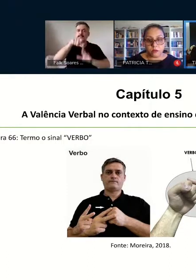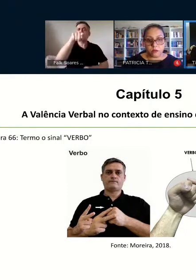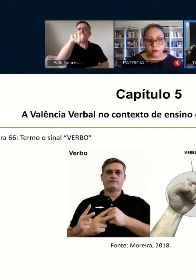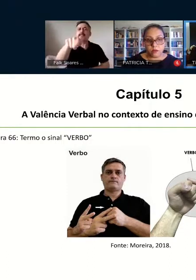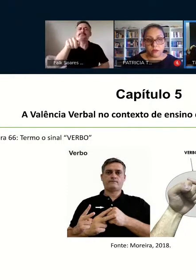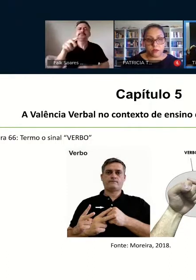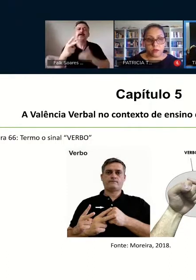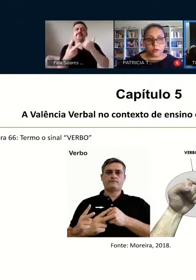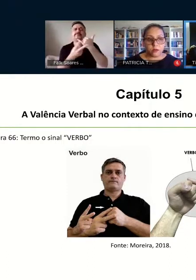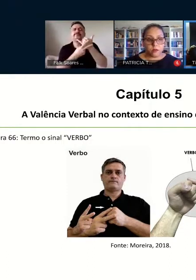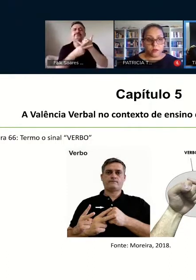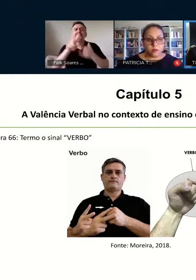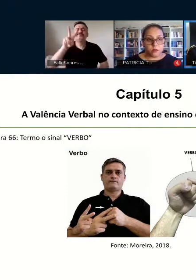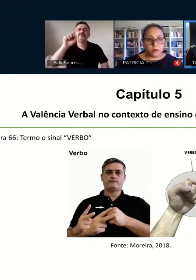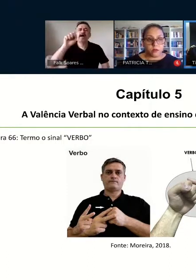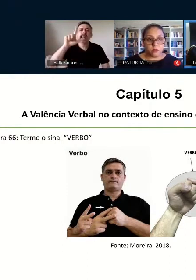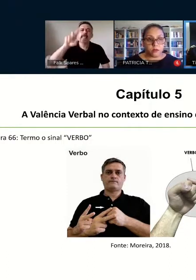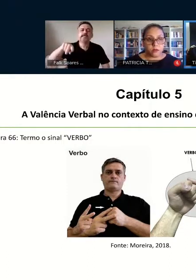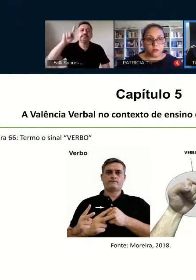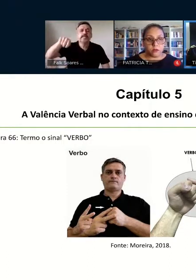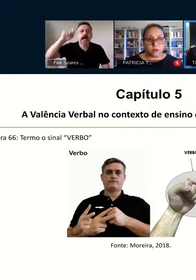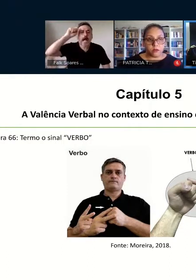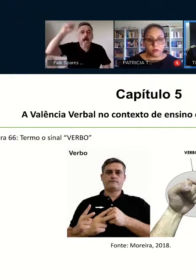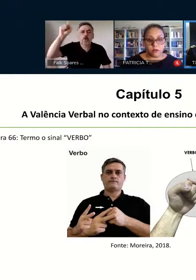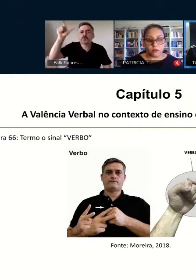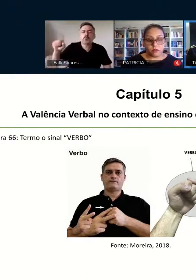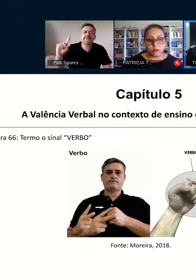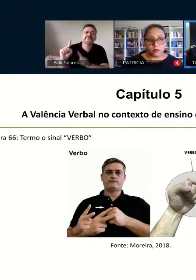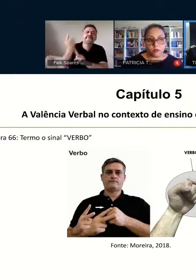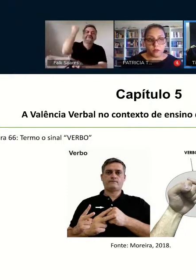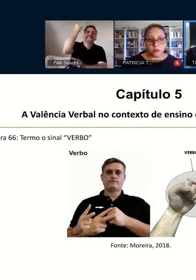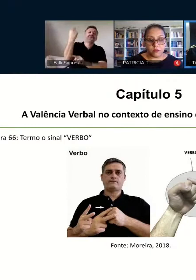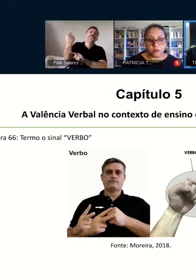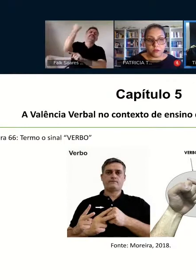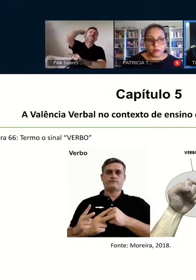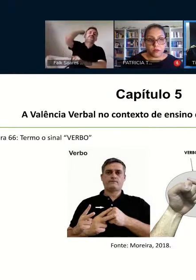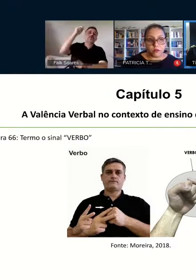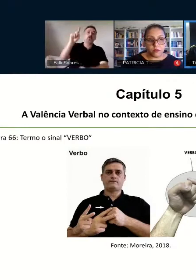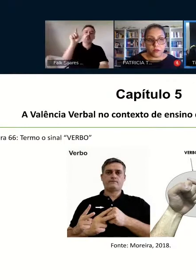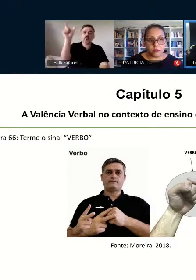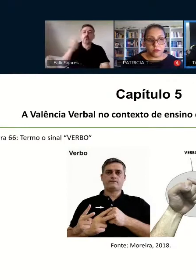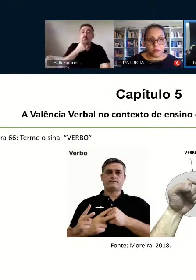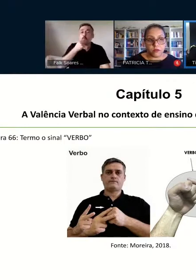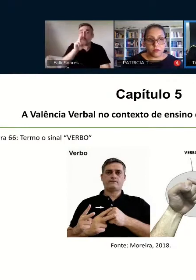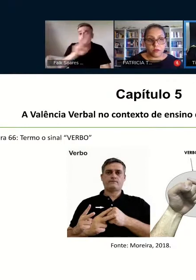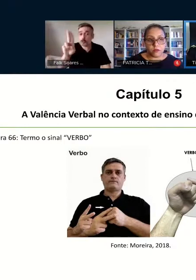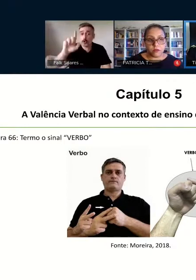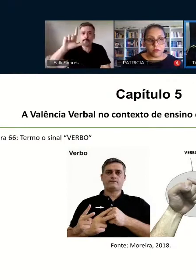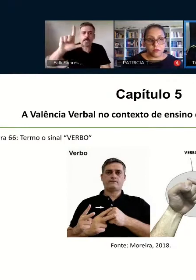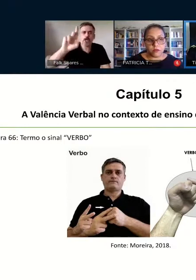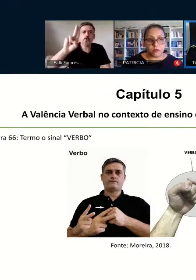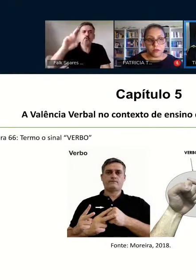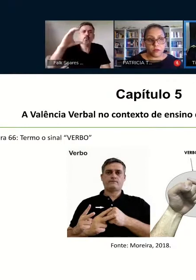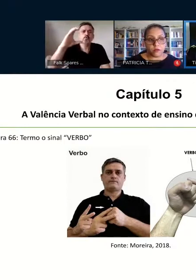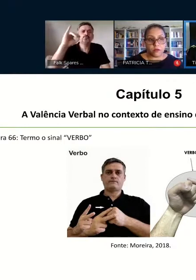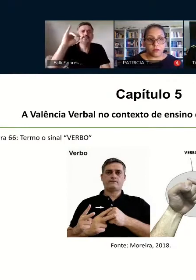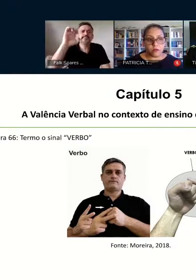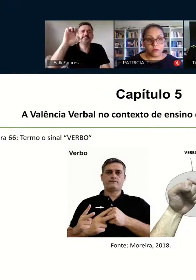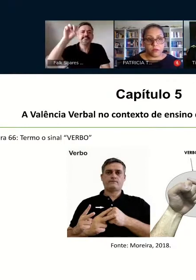um determinado padrão e o conceito. E aí, a partir de Valência, que foi o